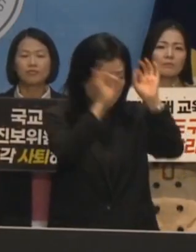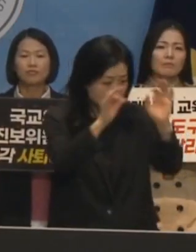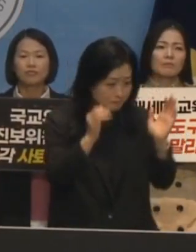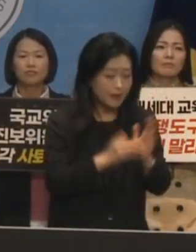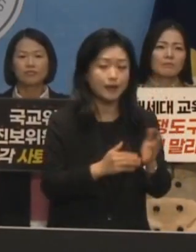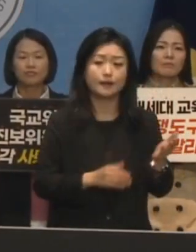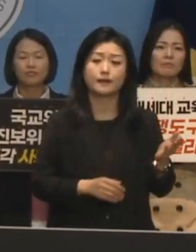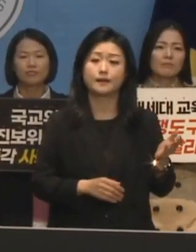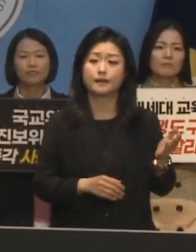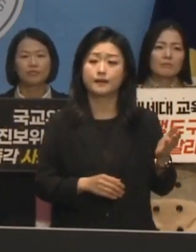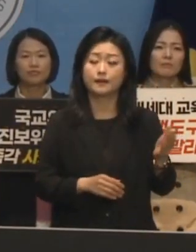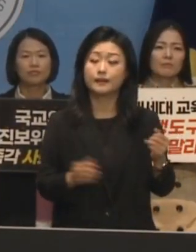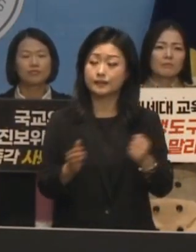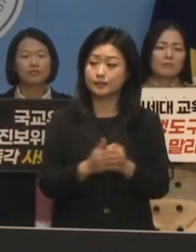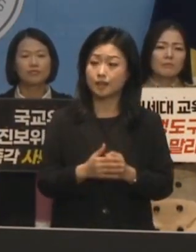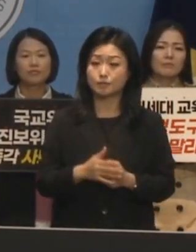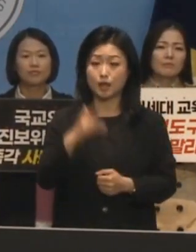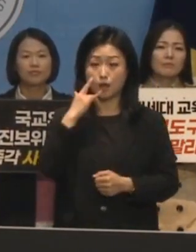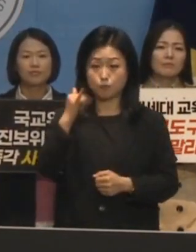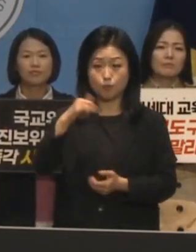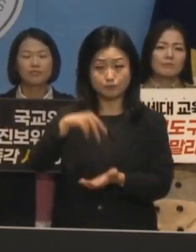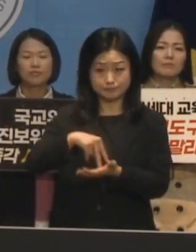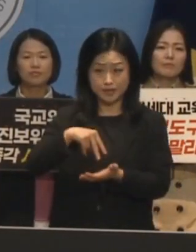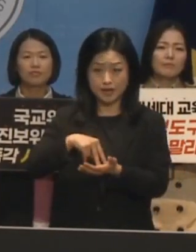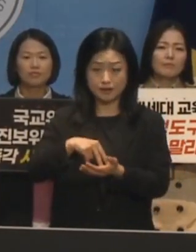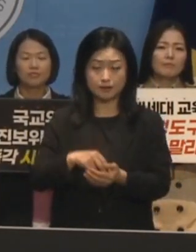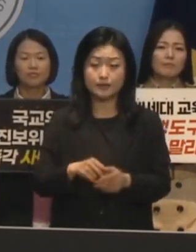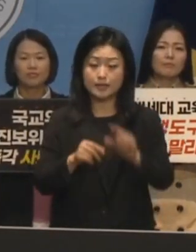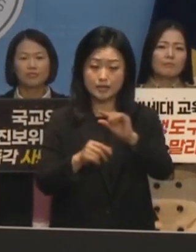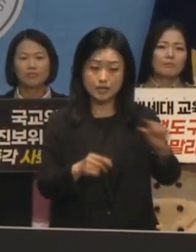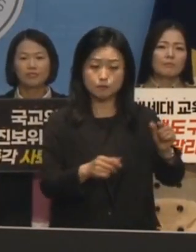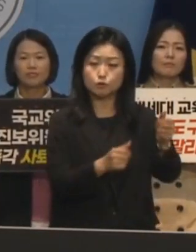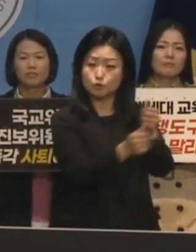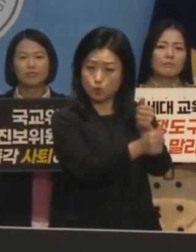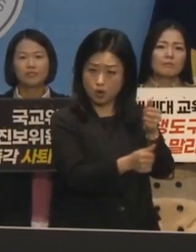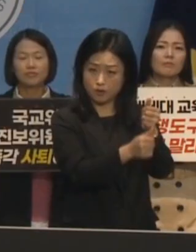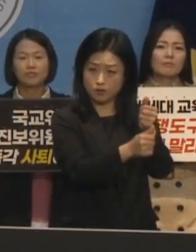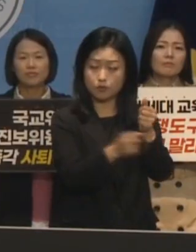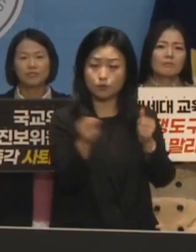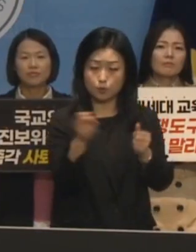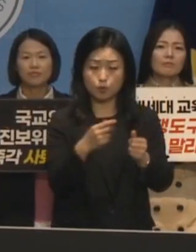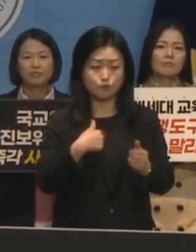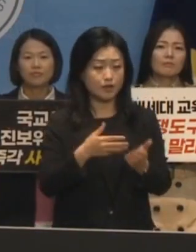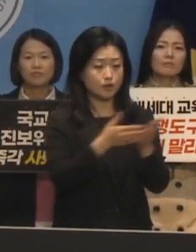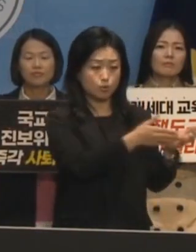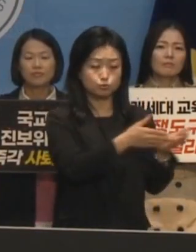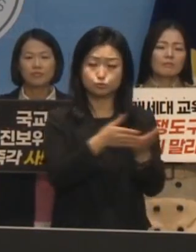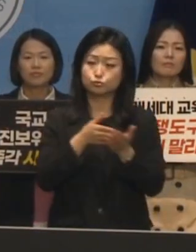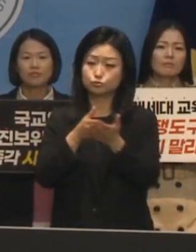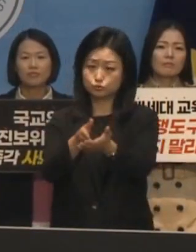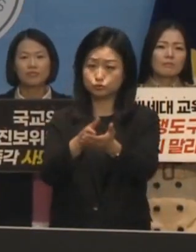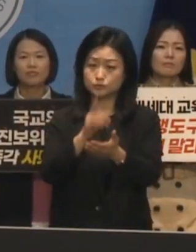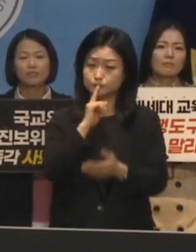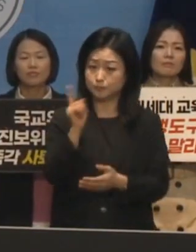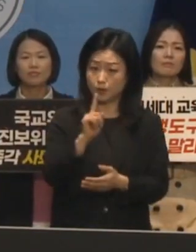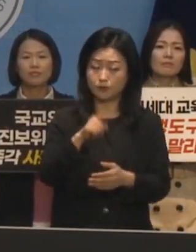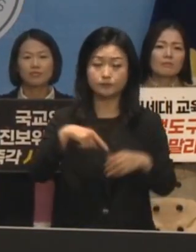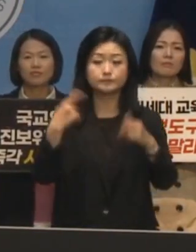있었다. 이에 우리는 국교위 일부 위원들과 국교위에 다음과 같이 요구한다.